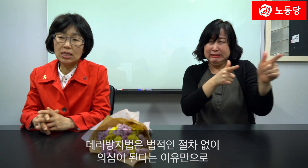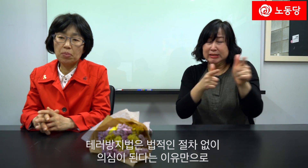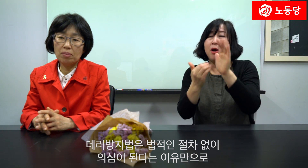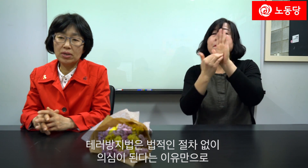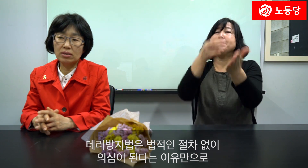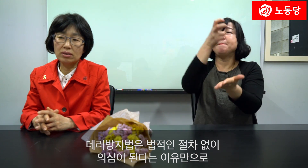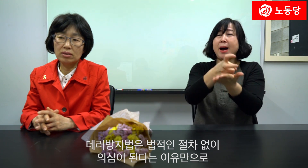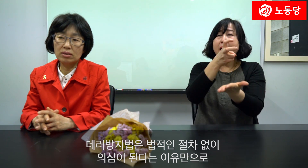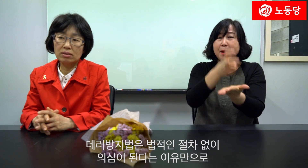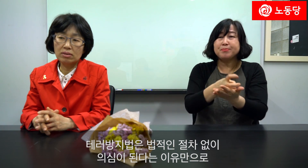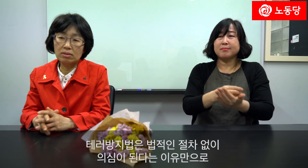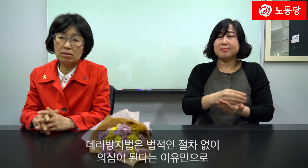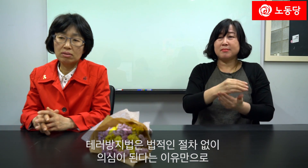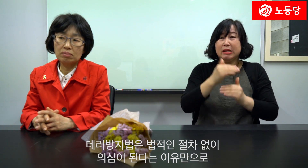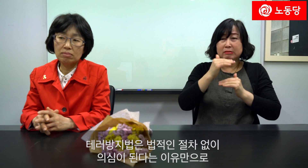테러 방지법은